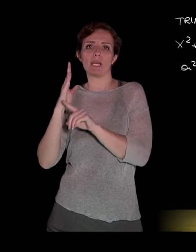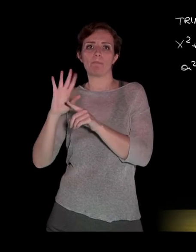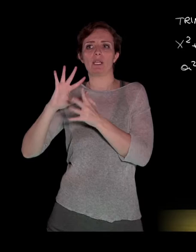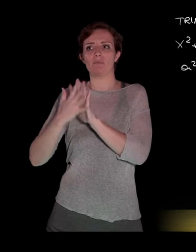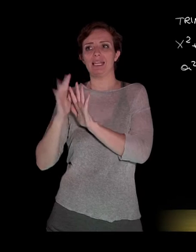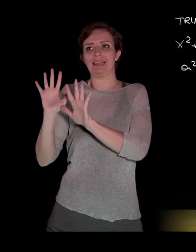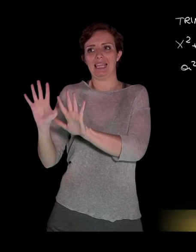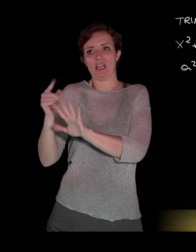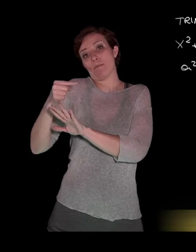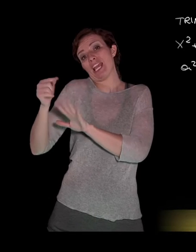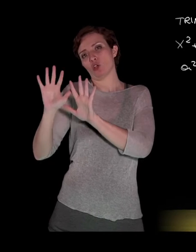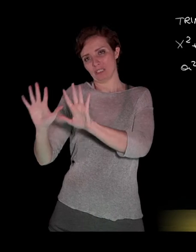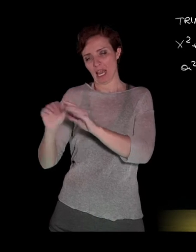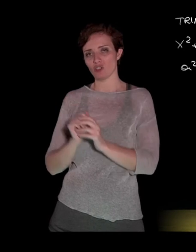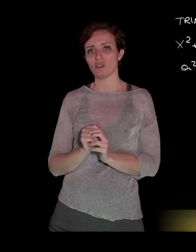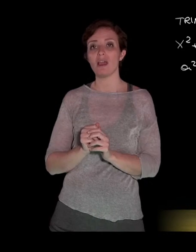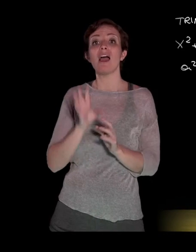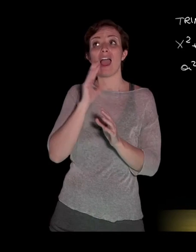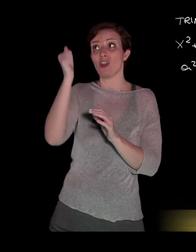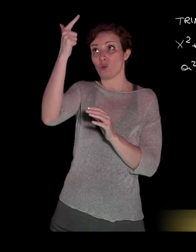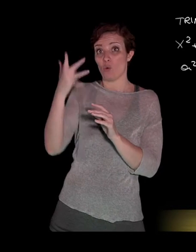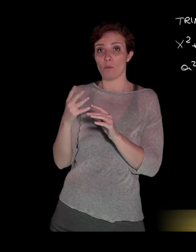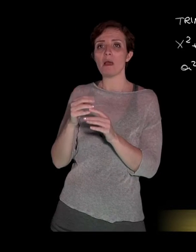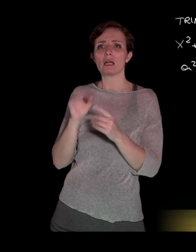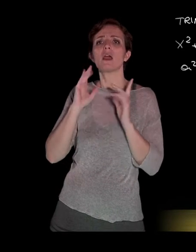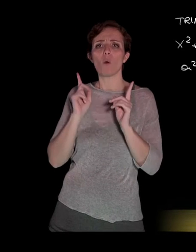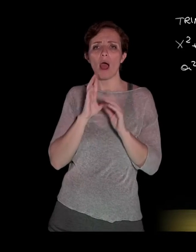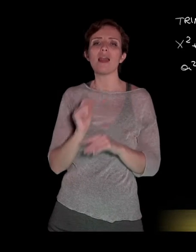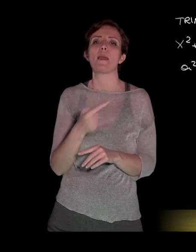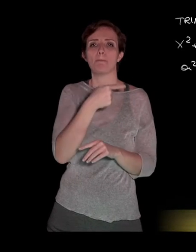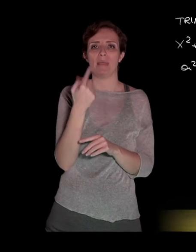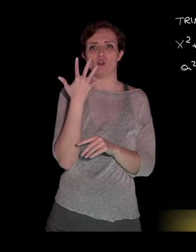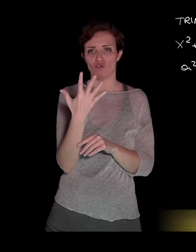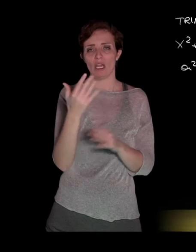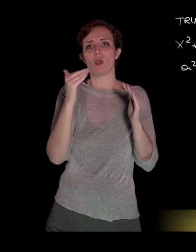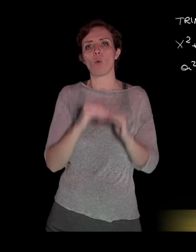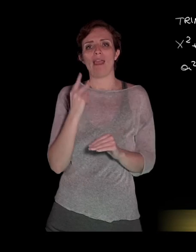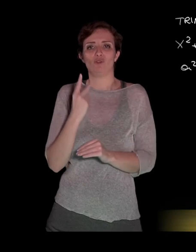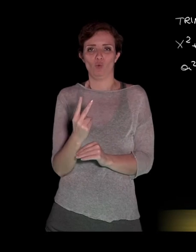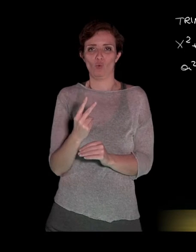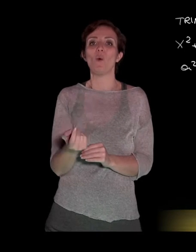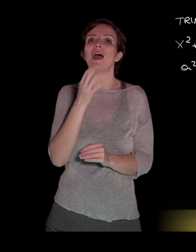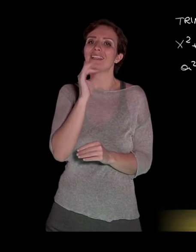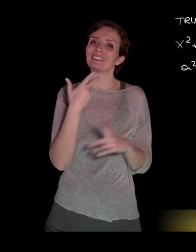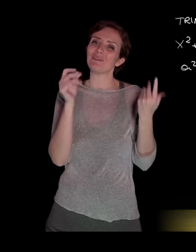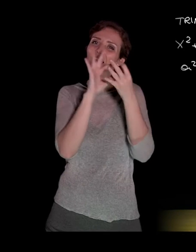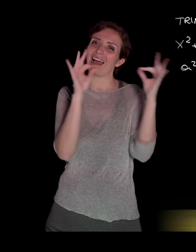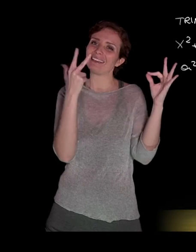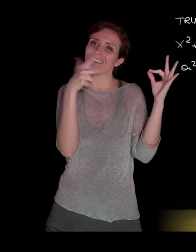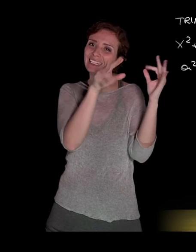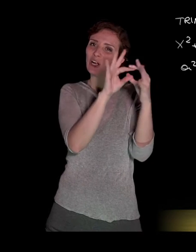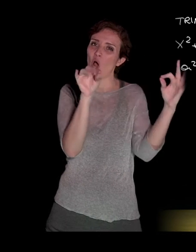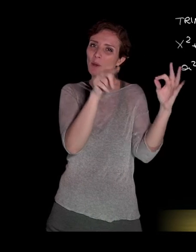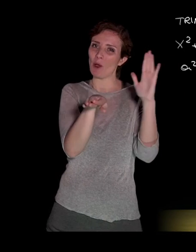segno negativo davanti i due numeri Evidentemente in questo caso saranno - 5 e 2 e quindi possiamo Scomporre il nostro